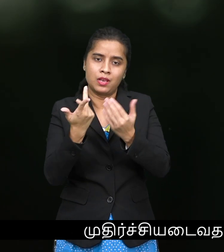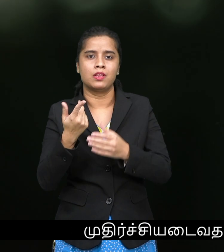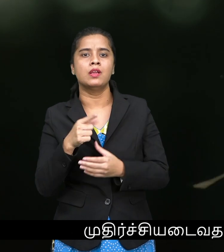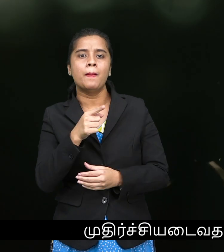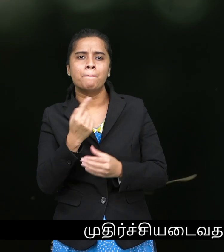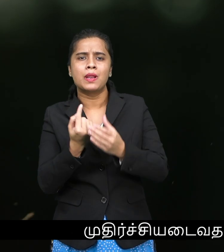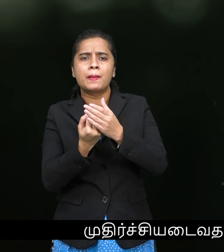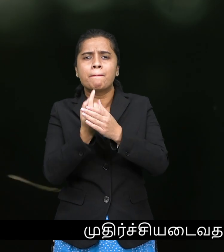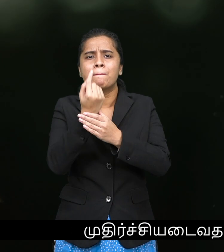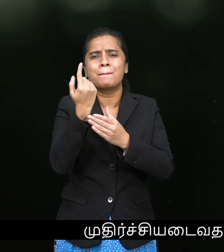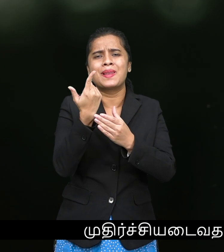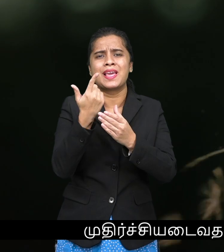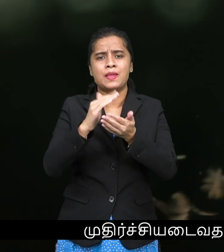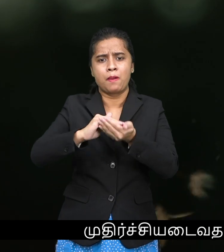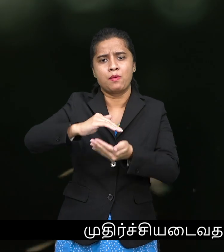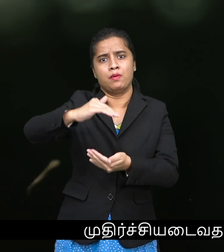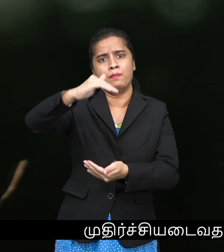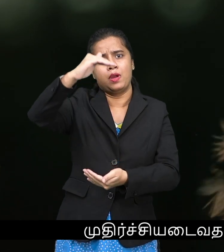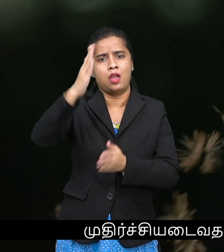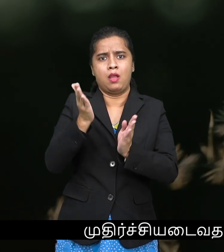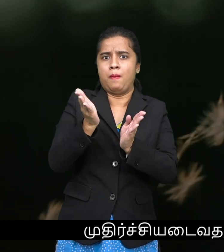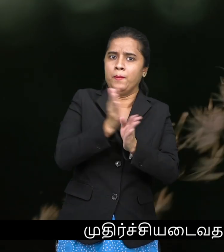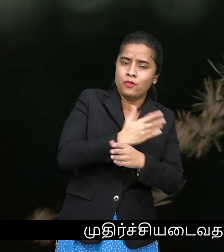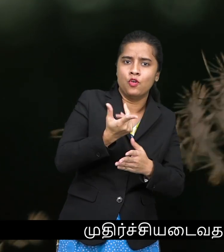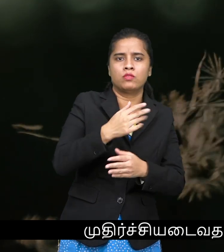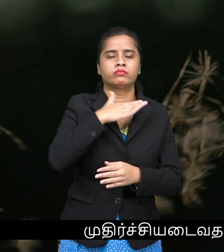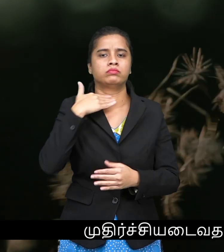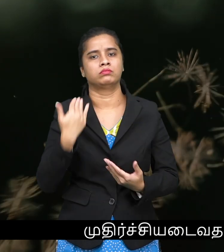தாவரங்கள் முதிர்ச்சி அடைவதற்கு முன்பே இறந்துவிடும்.